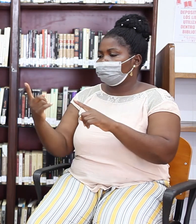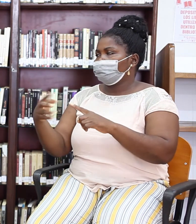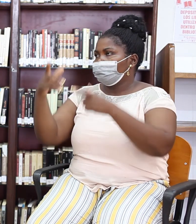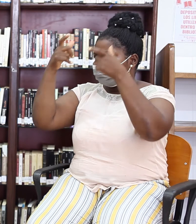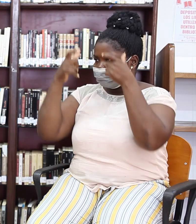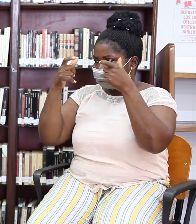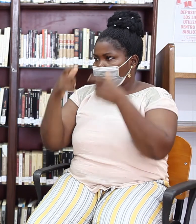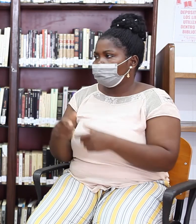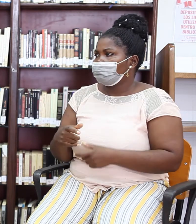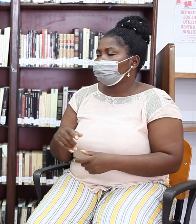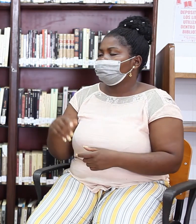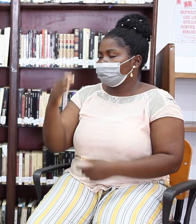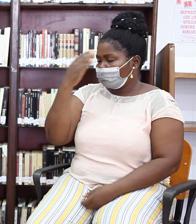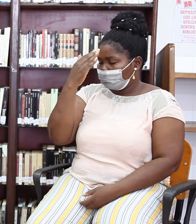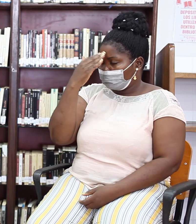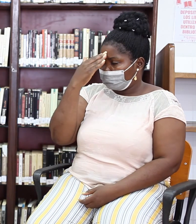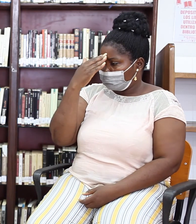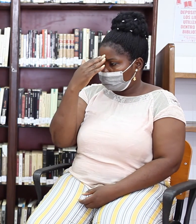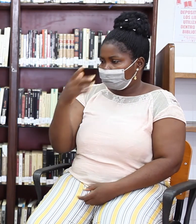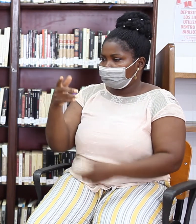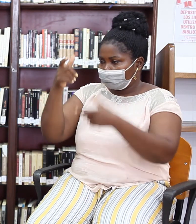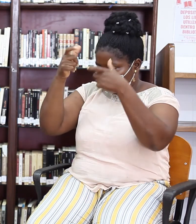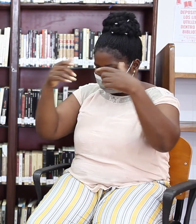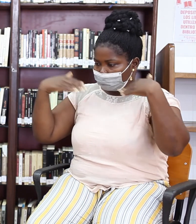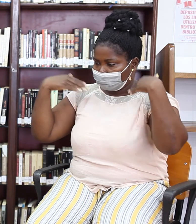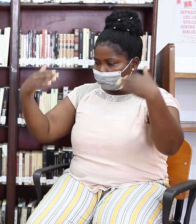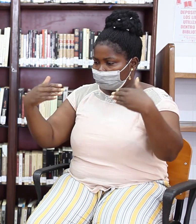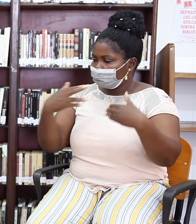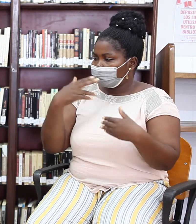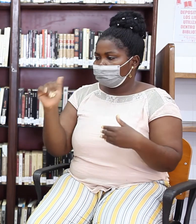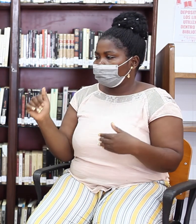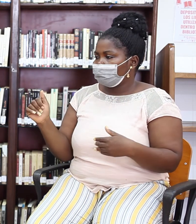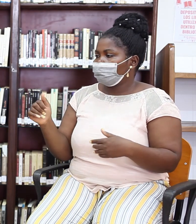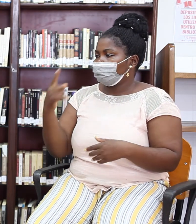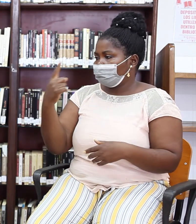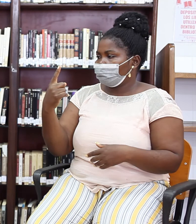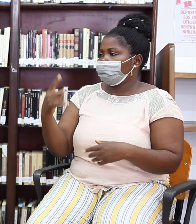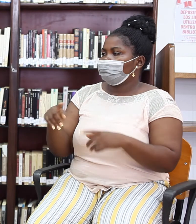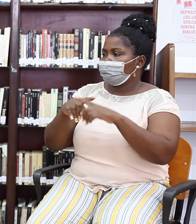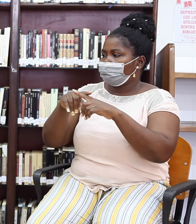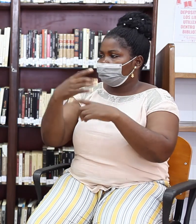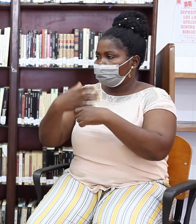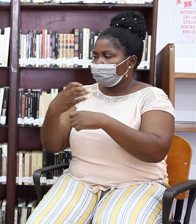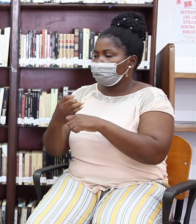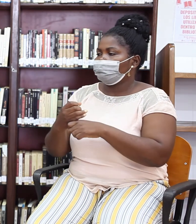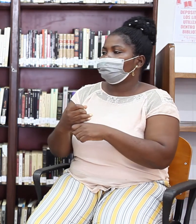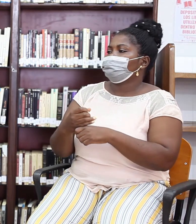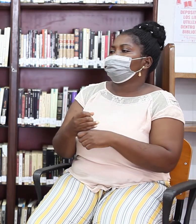rey. Recordad, majestad, que no hay una sola clase de